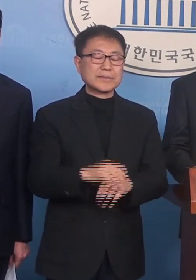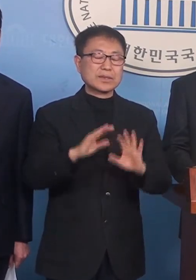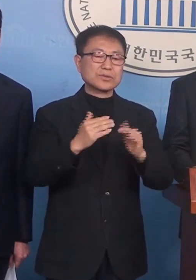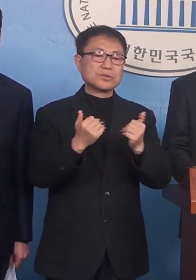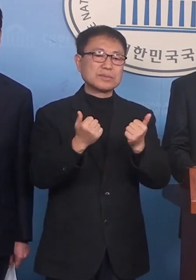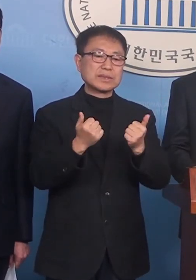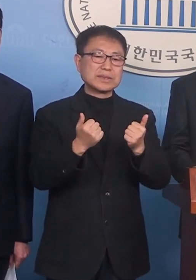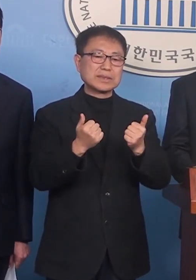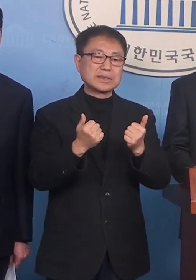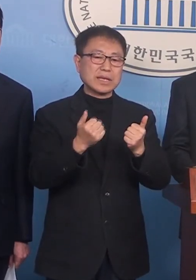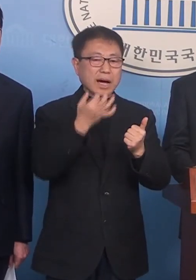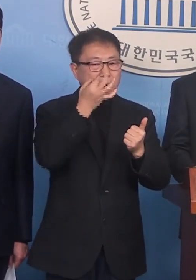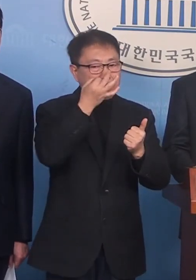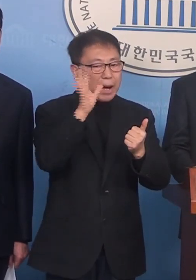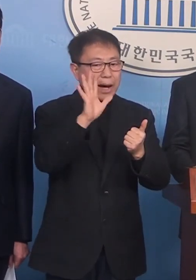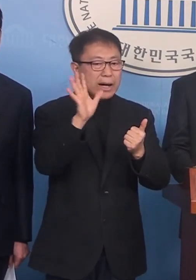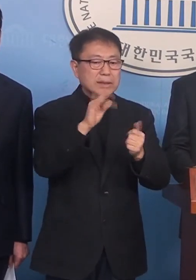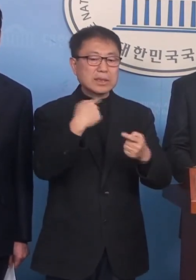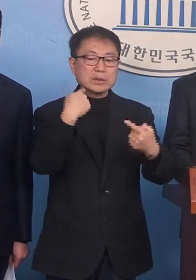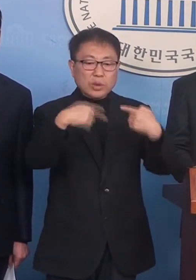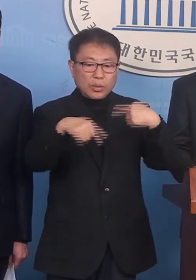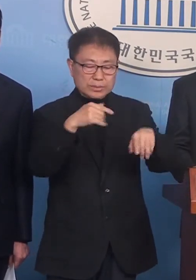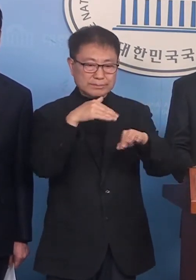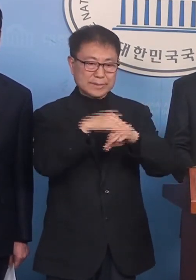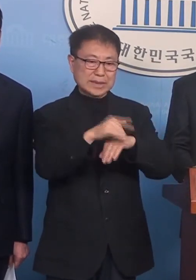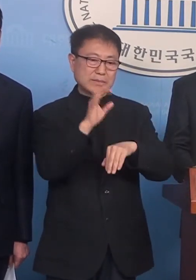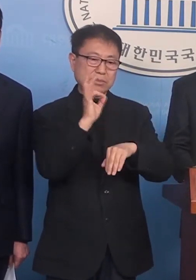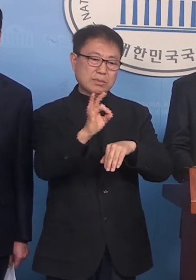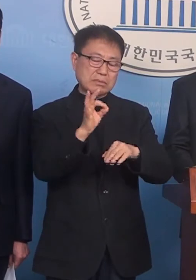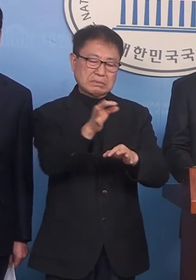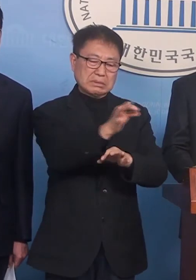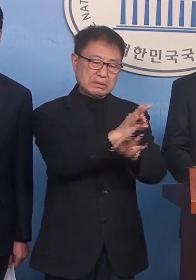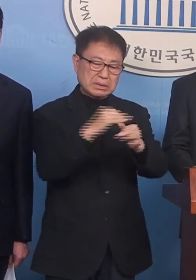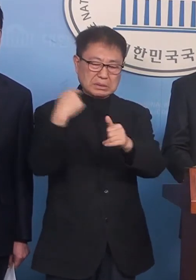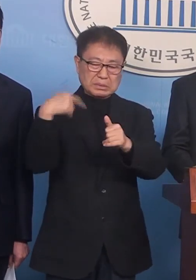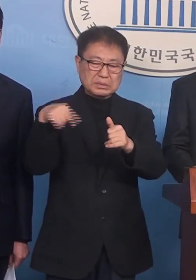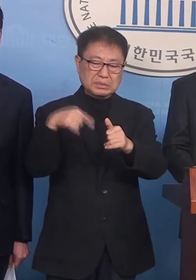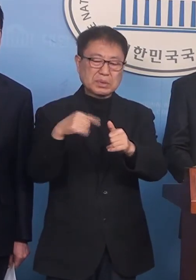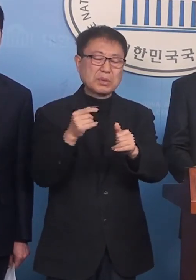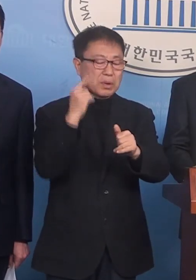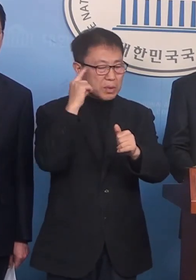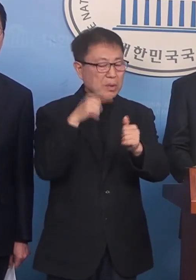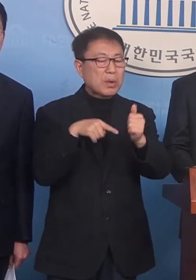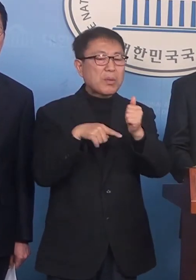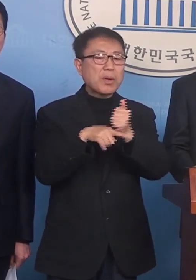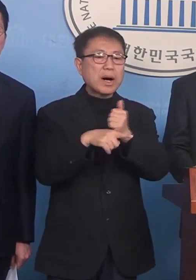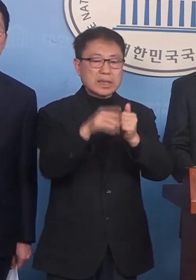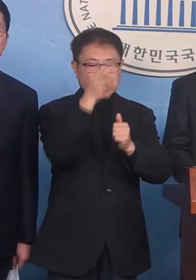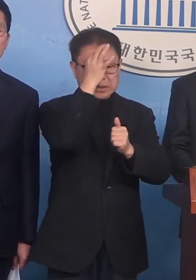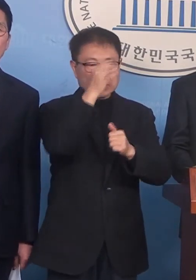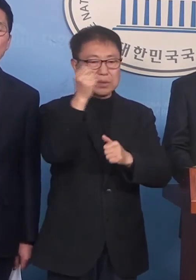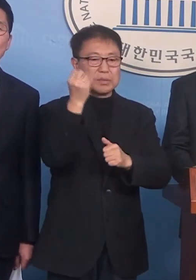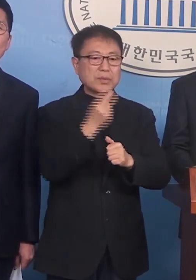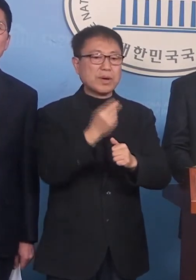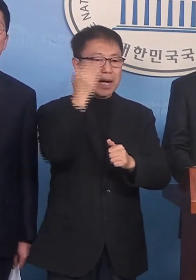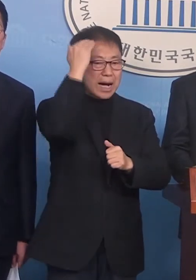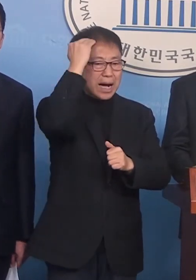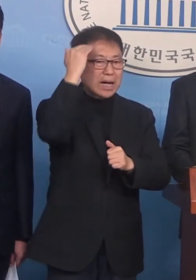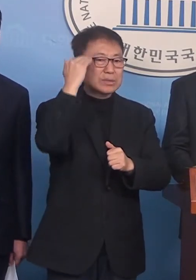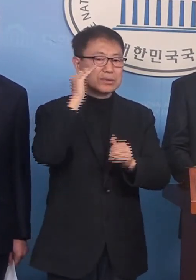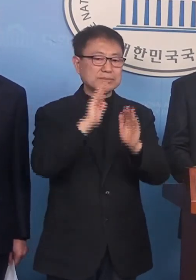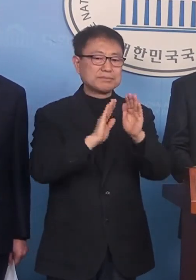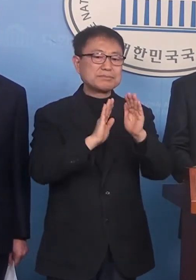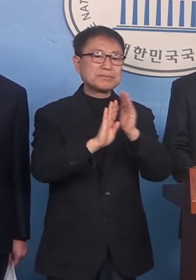국민은 안중에도 없는 그들만의 정치 노름에 경제도, 교육도, 과학기술도 그리고